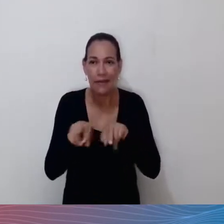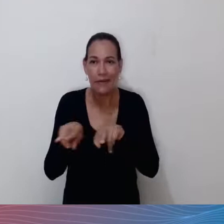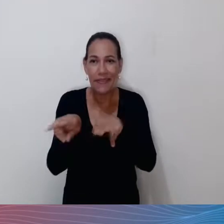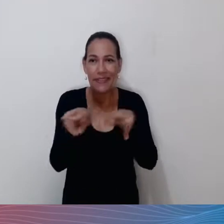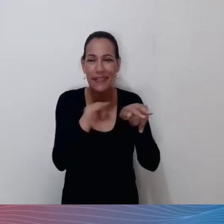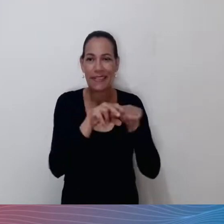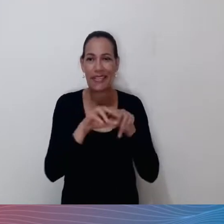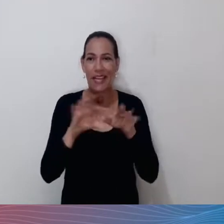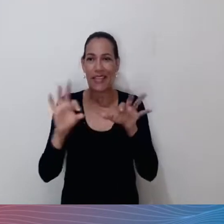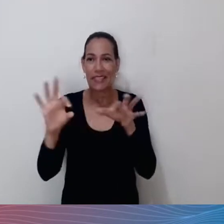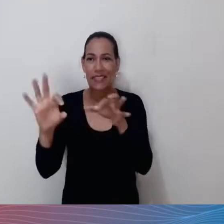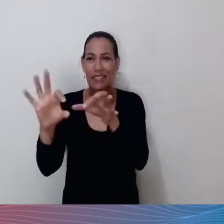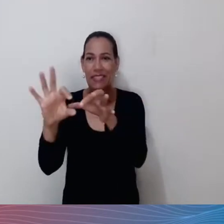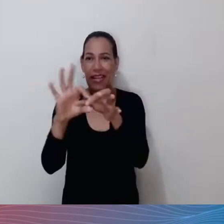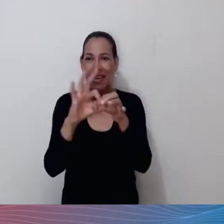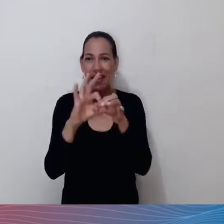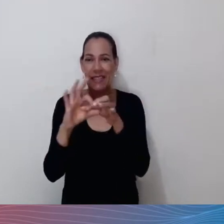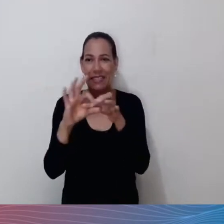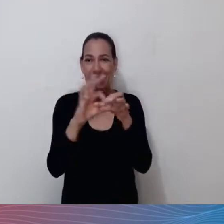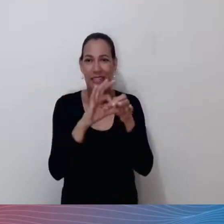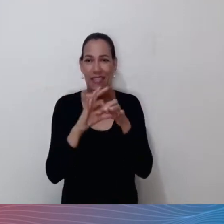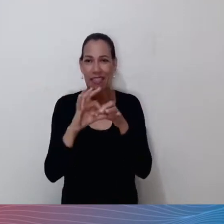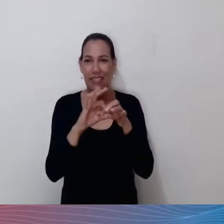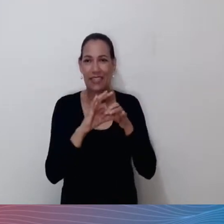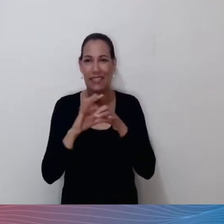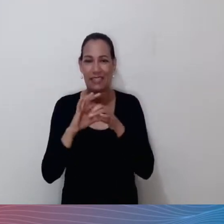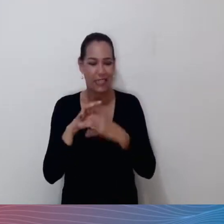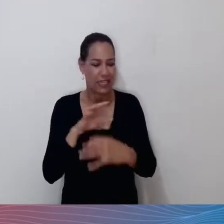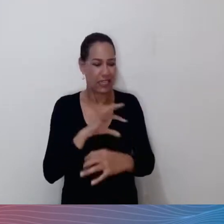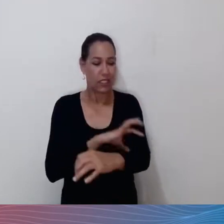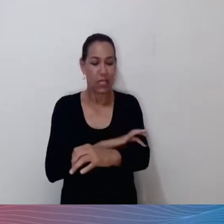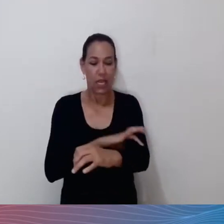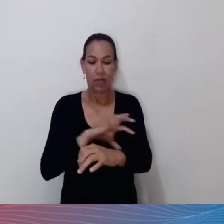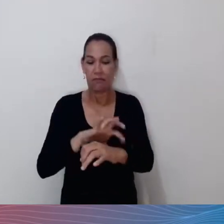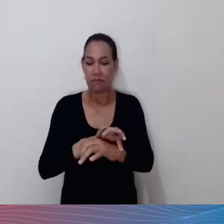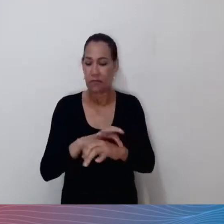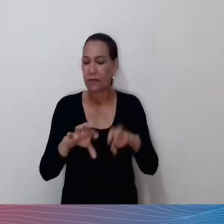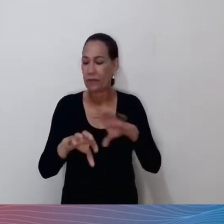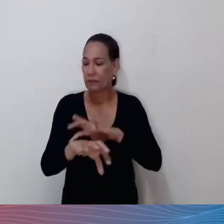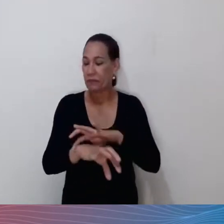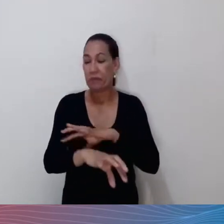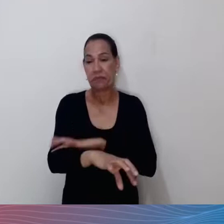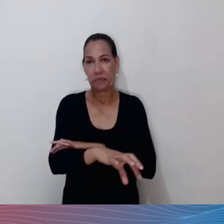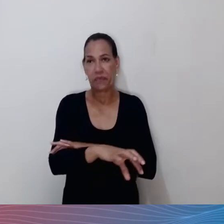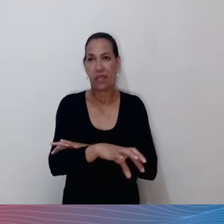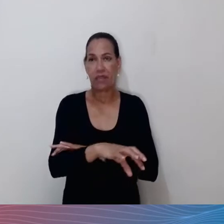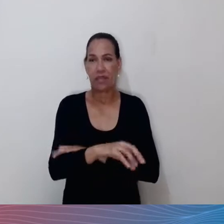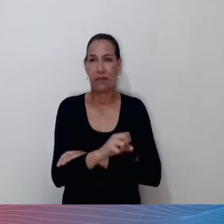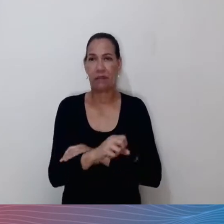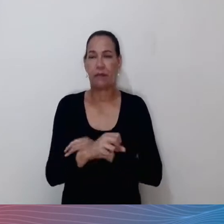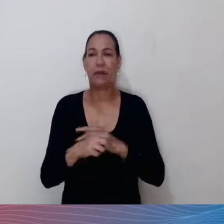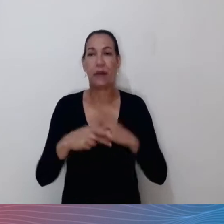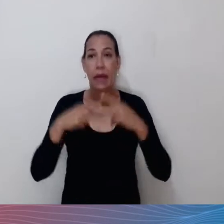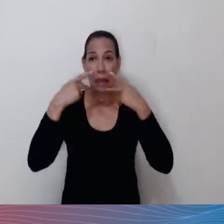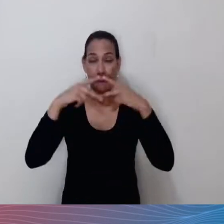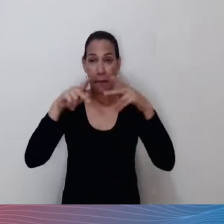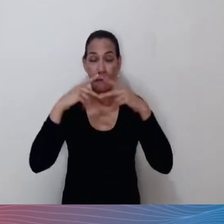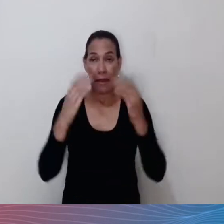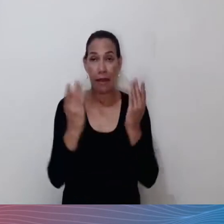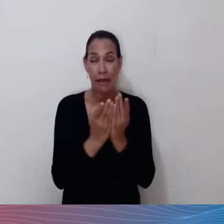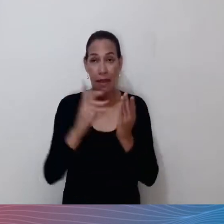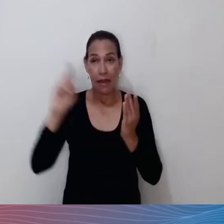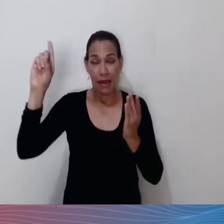os membros do corpo, pelo suprimento da palavra de Deus. E os dons são